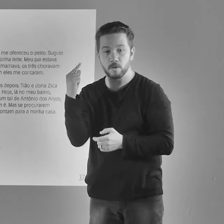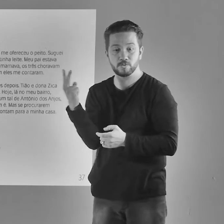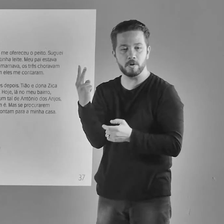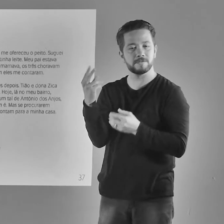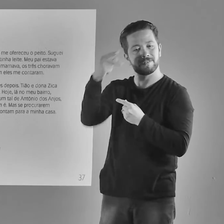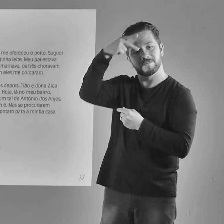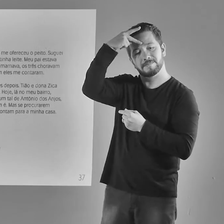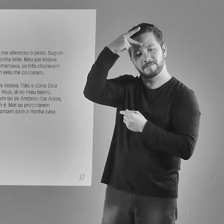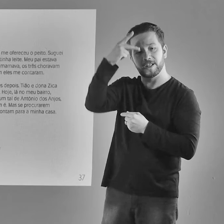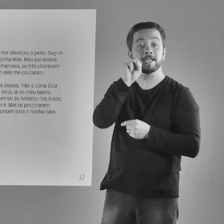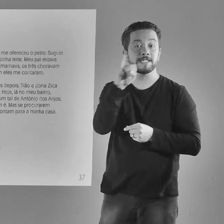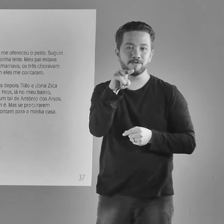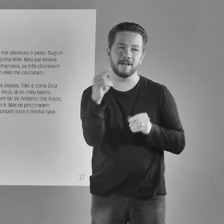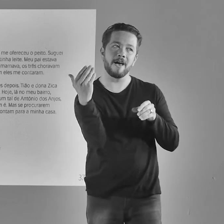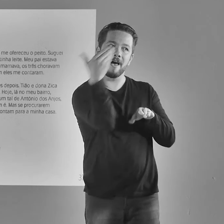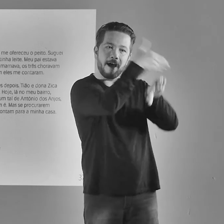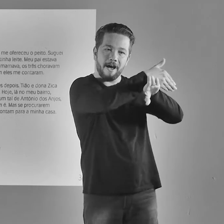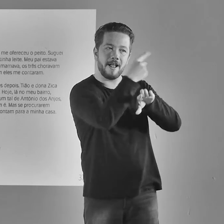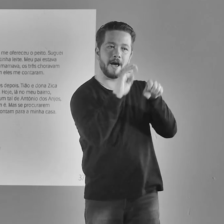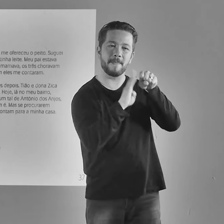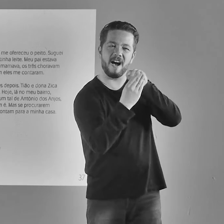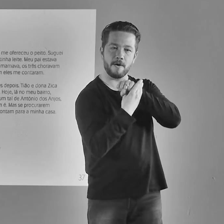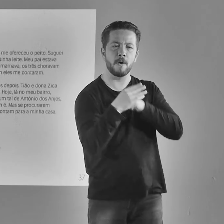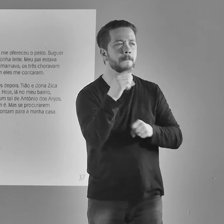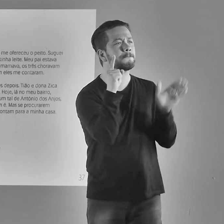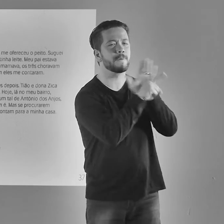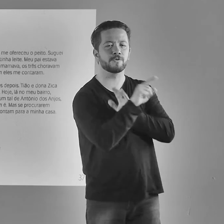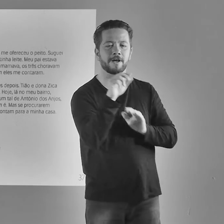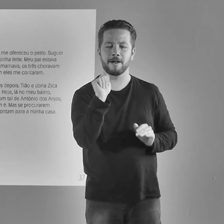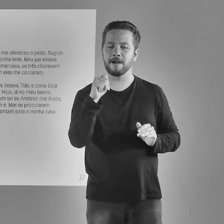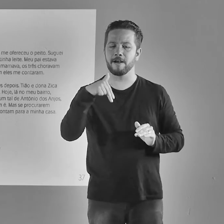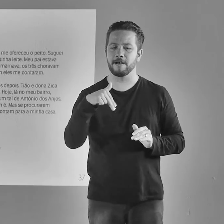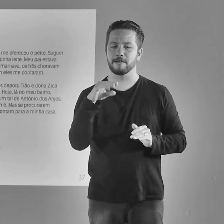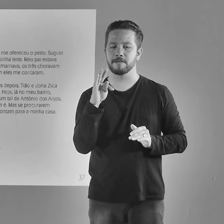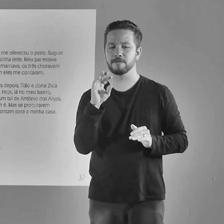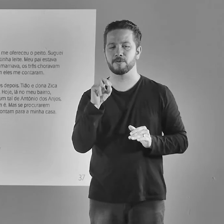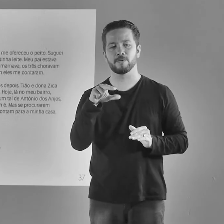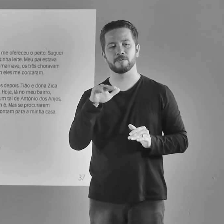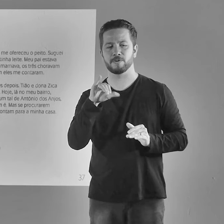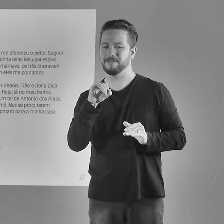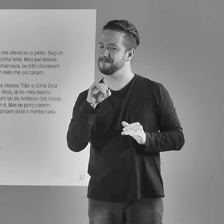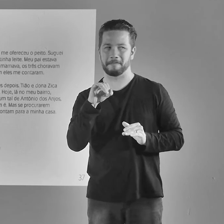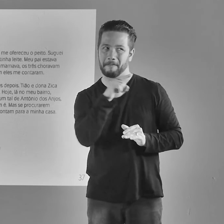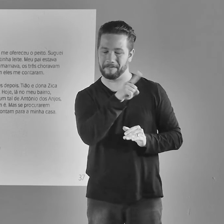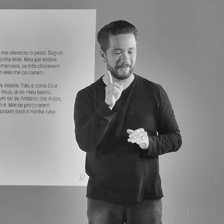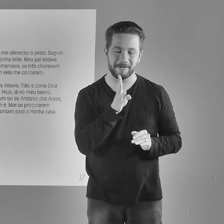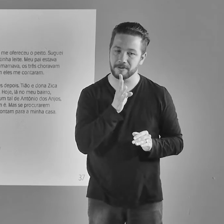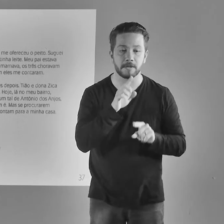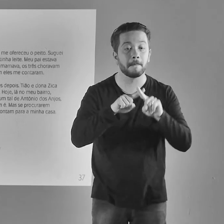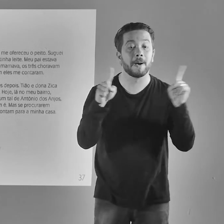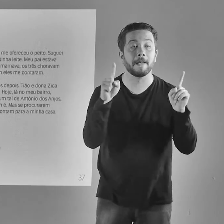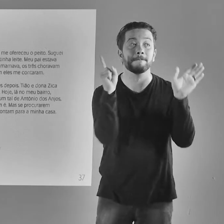você perguntar lá no bairro por um tal de Antônio dos Anjos, ninguém conhece. Mas se você perguntar pelo